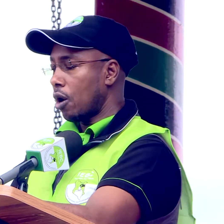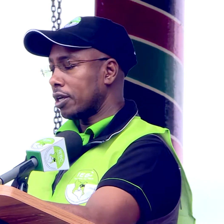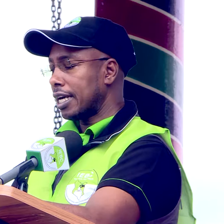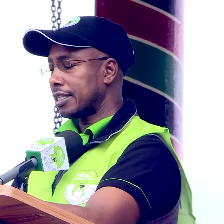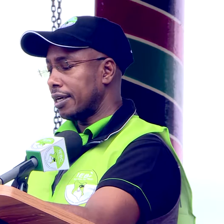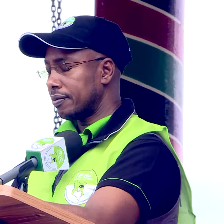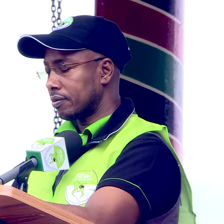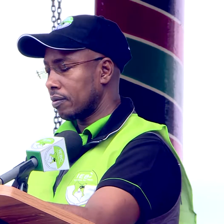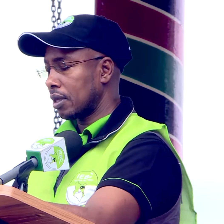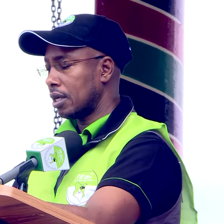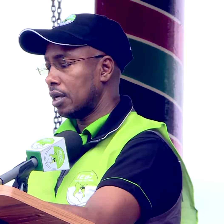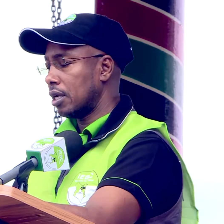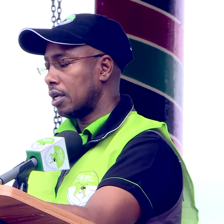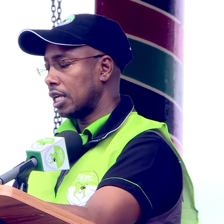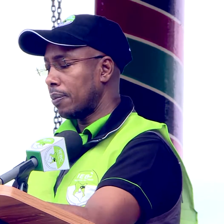Kwa sasa